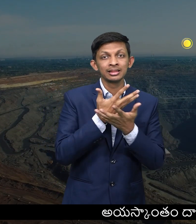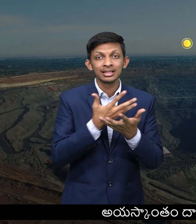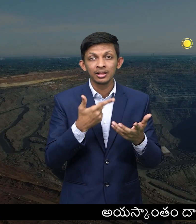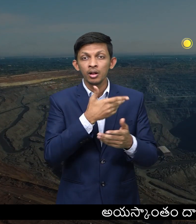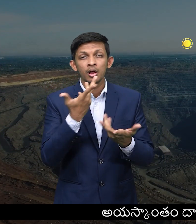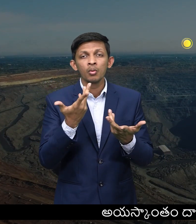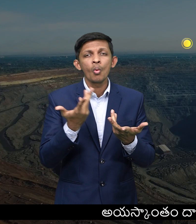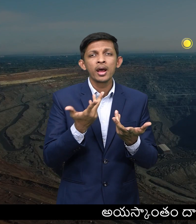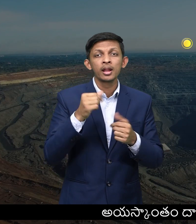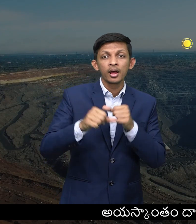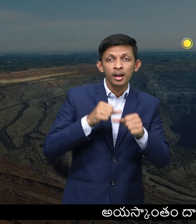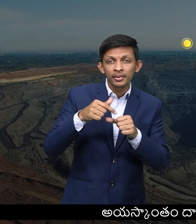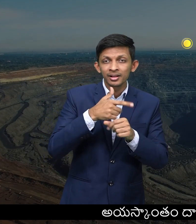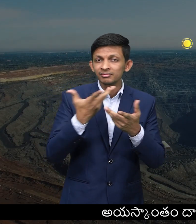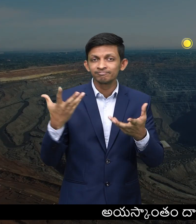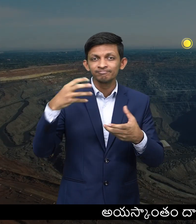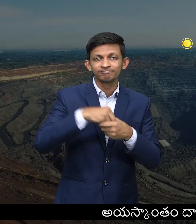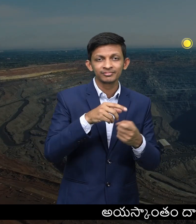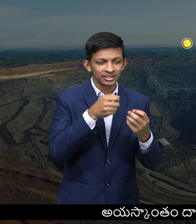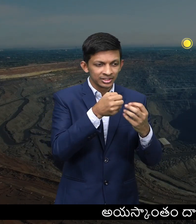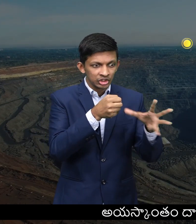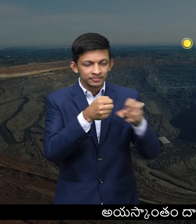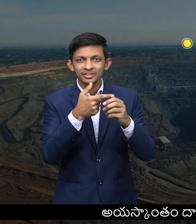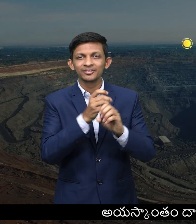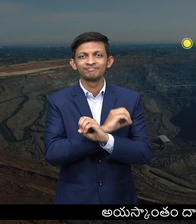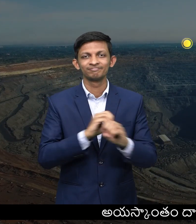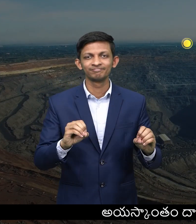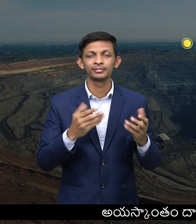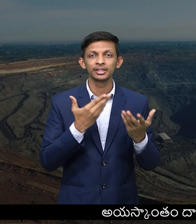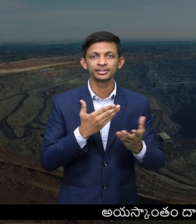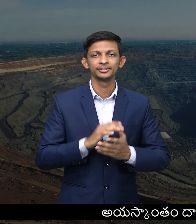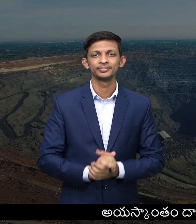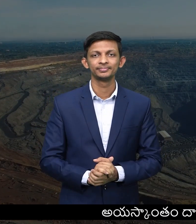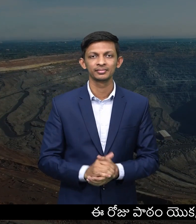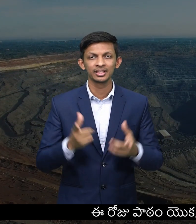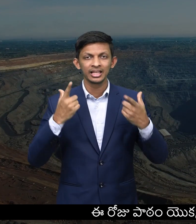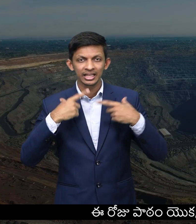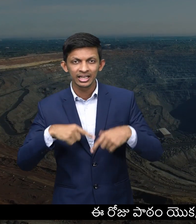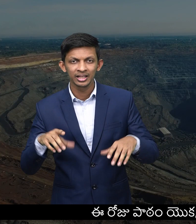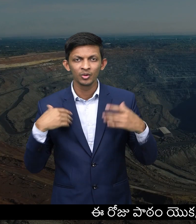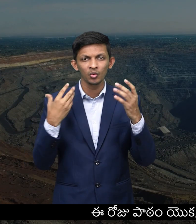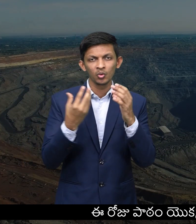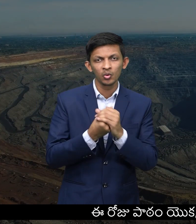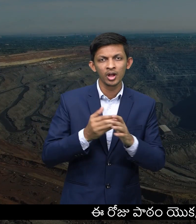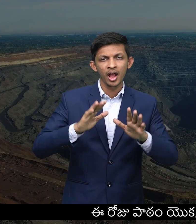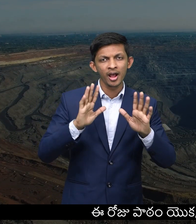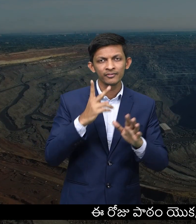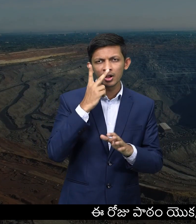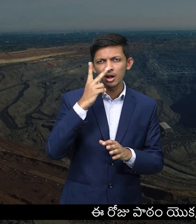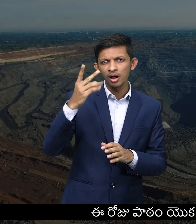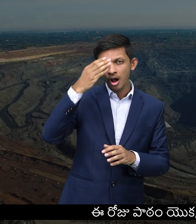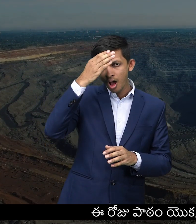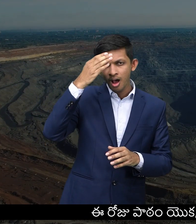అయస్కాంతం ద్వారా ఆకర్షింపబడని పదార్థం. ఈరోజు పాఠం యొక్క